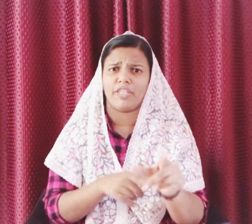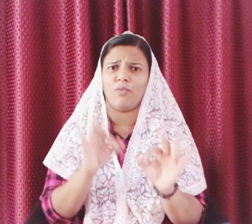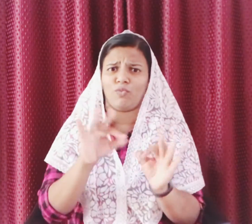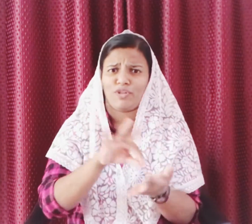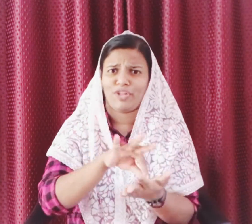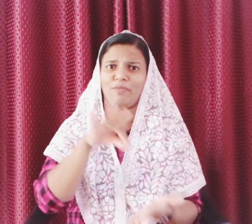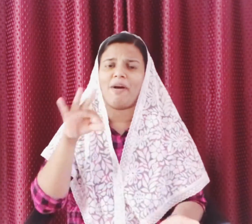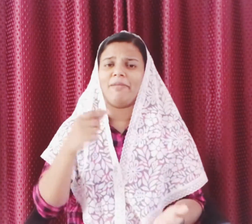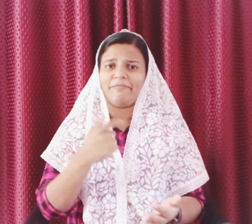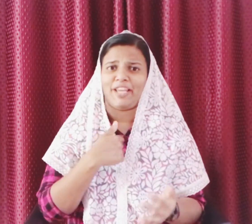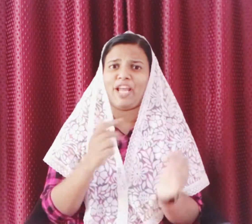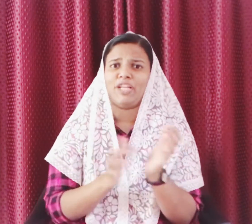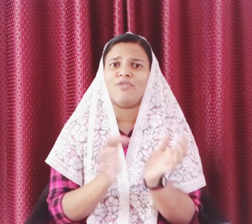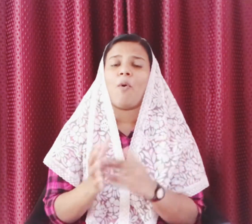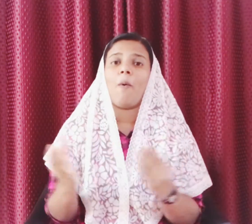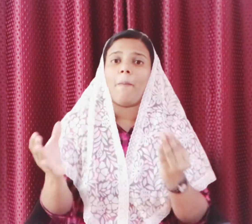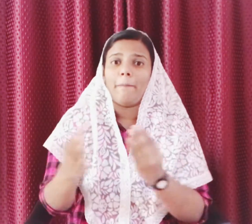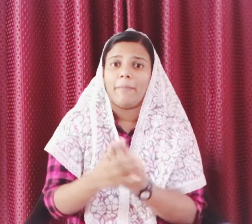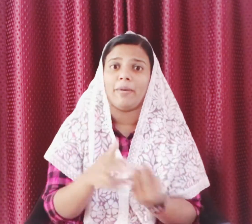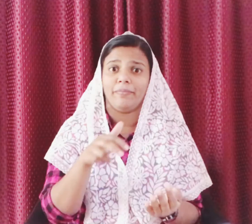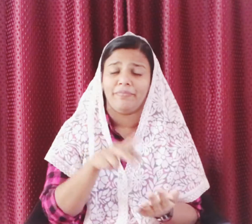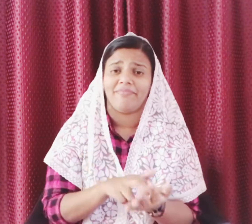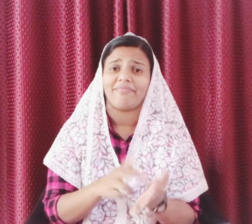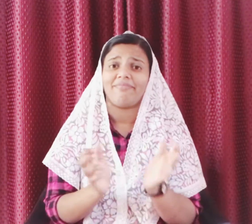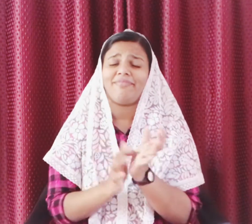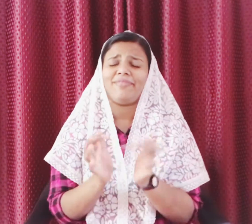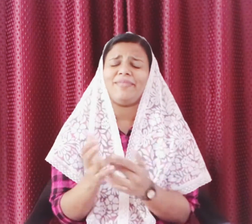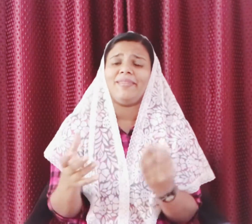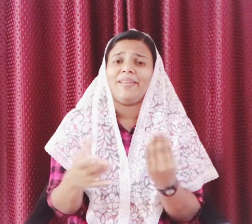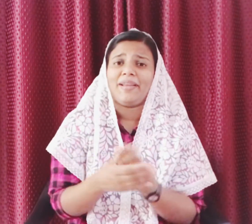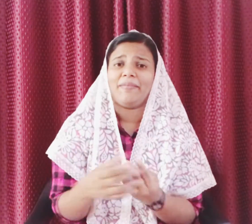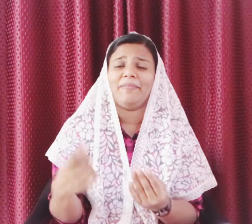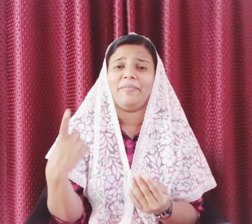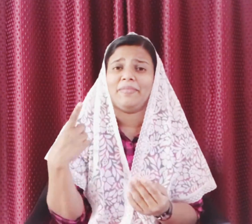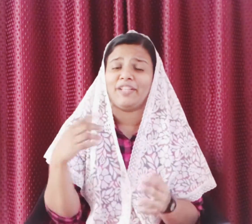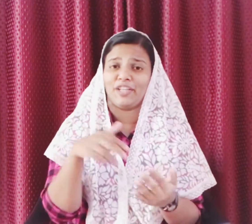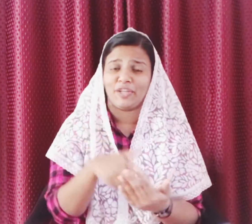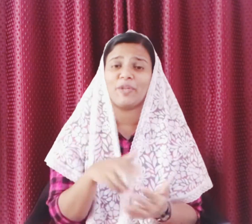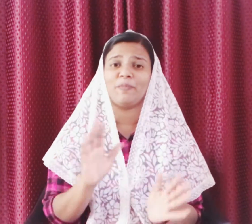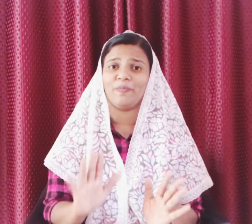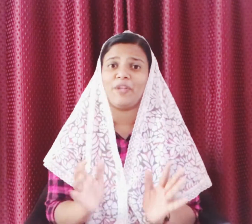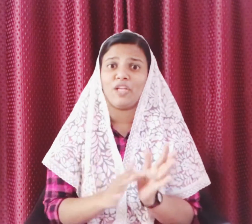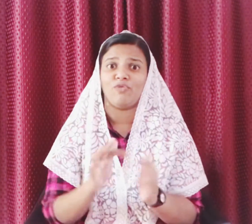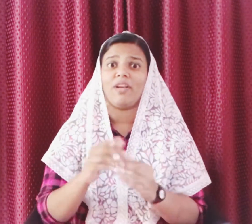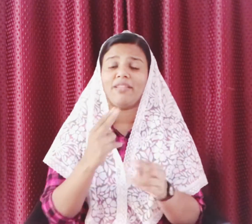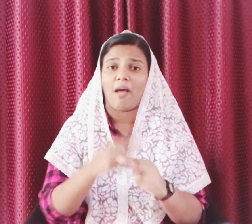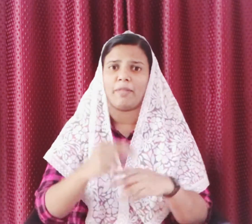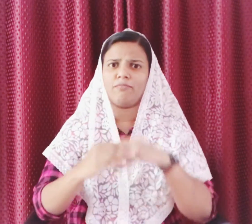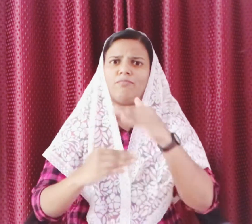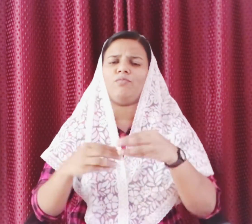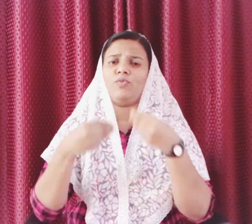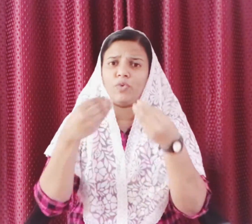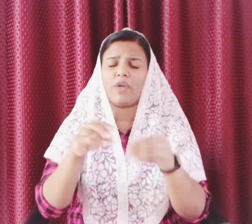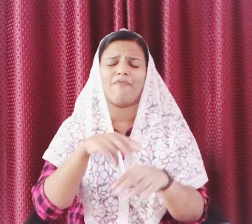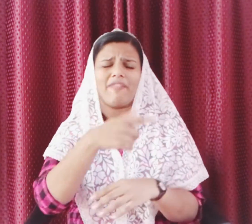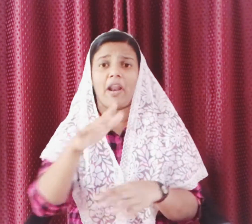തീരുമാനമെടുത്താട്ടെ, എൻ്റെ കർത്താവിനോട് ഞാൻ പറ്റിയിരിക്കും, എൻ്റെ കർത്താവിനോട് ഞാൻ പറ്റിയിരിക്കും. കർത്താവിൻ്റെ നാമം നാമത്തെ ഞാൻ ഉയർത്തും. അതല്ലാതെ മറ്റൊന്നും